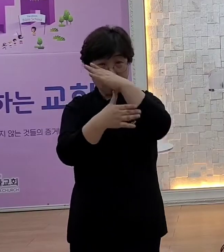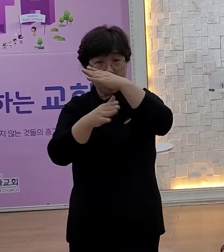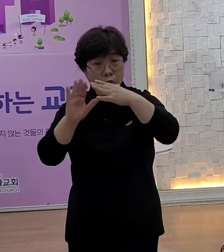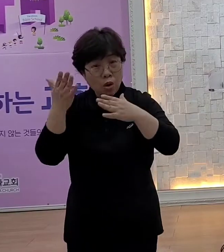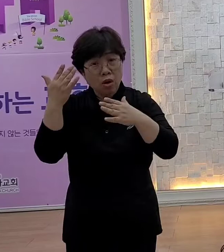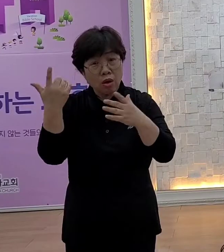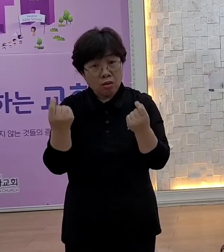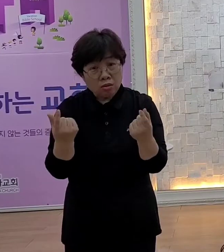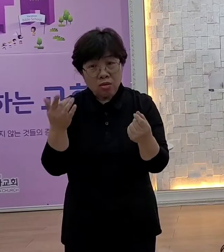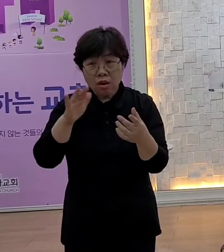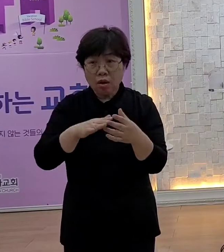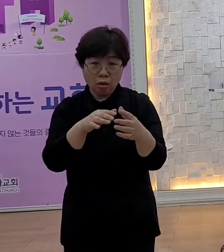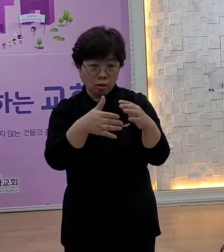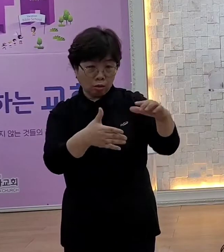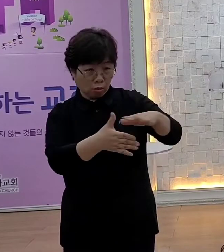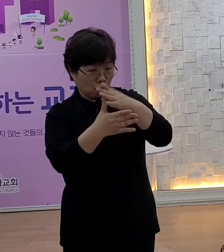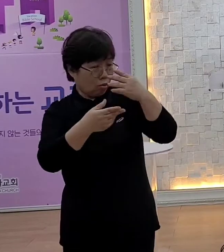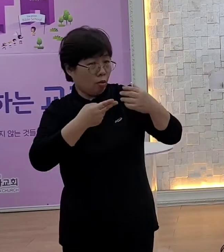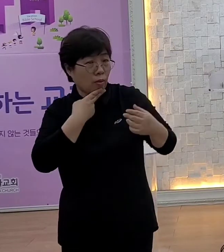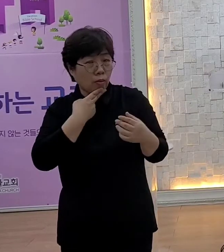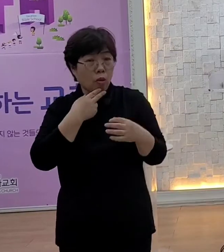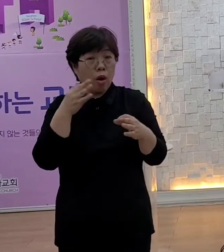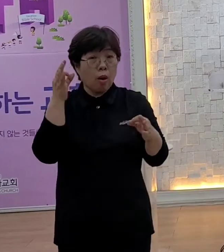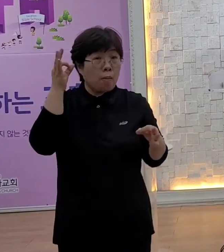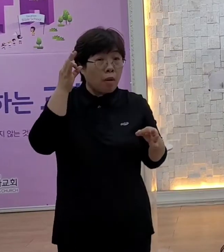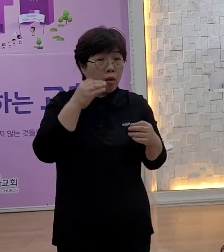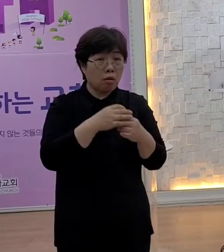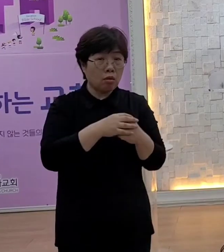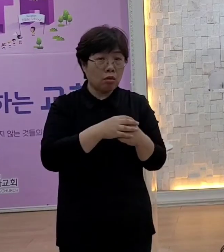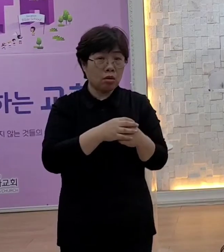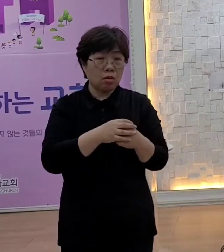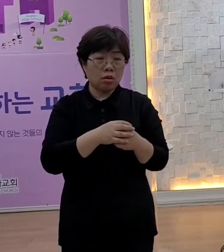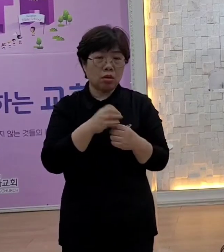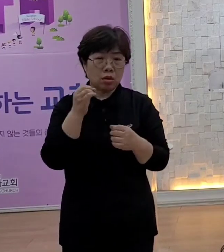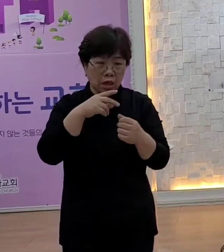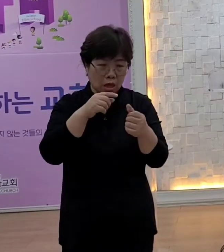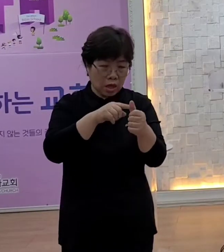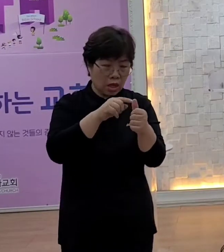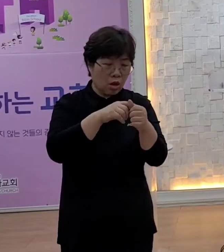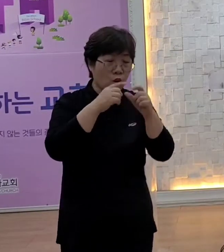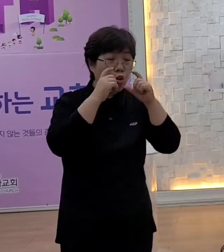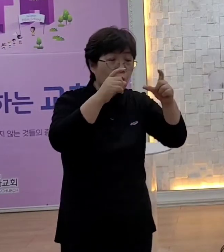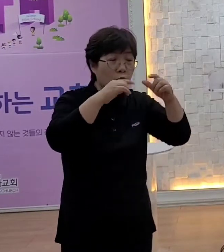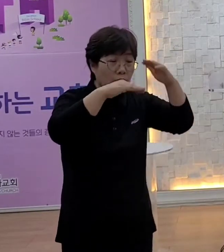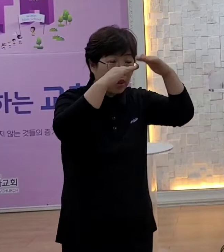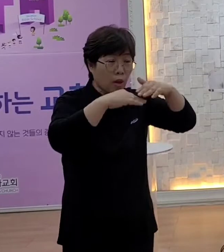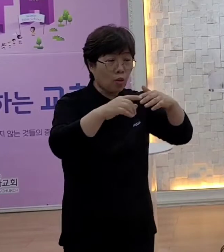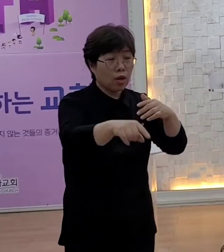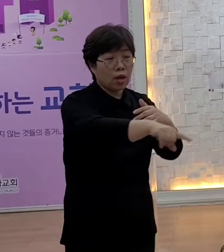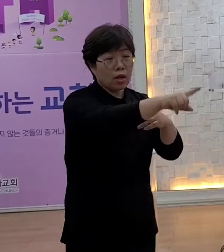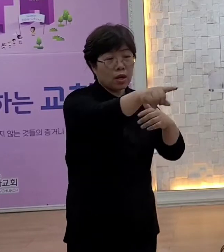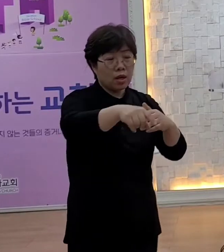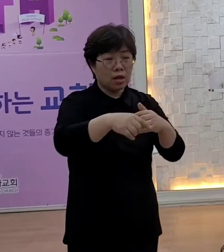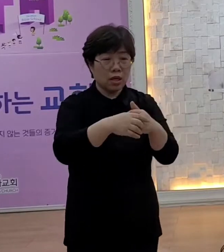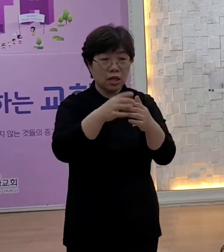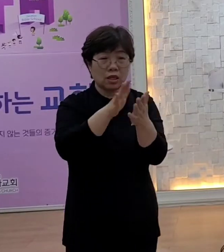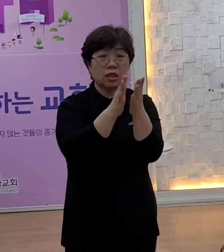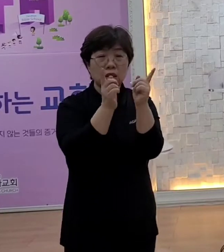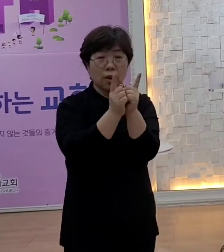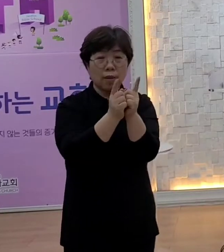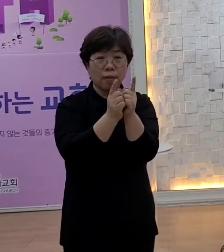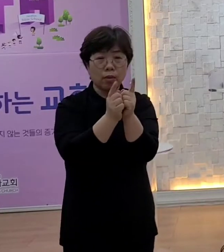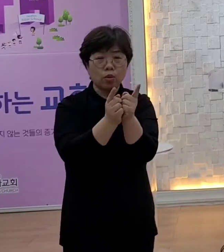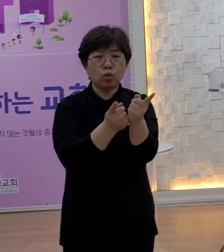어떻게 됐냐면 도시 전체가 반응을 한다는 거예요. 요나를 죽이려고 그러고 막 위협을 하는 게